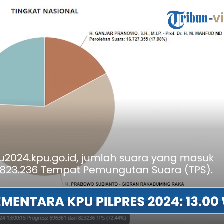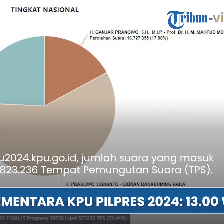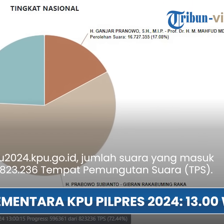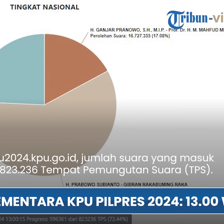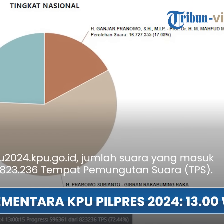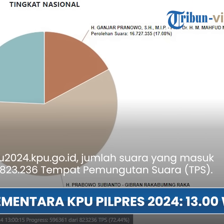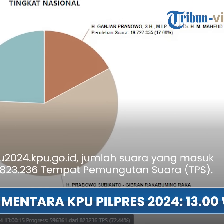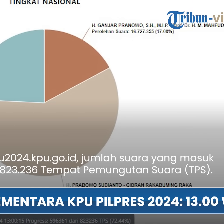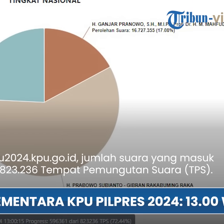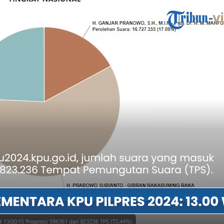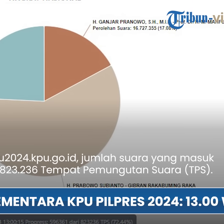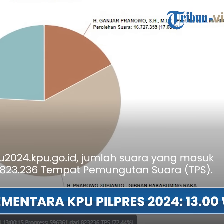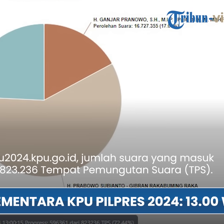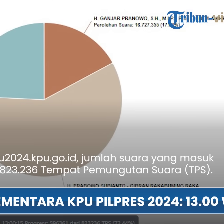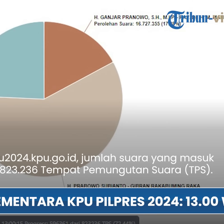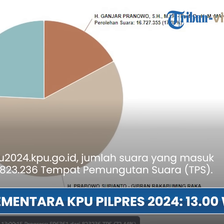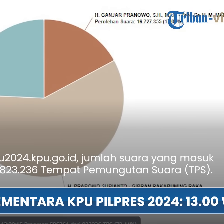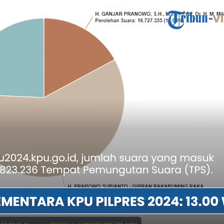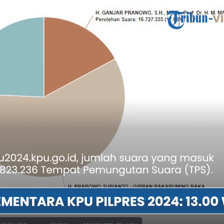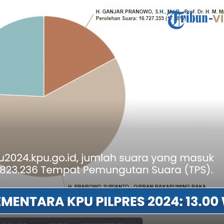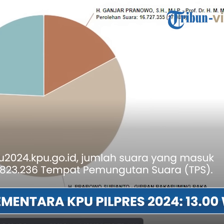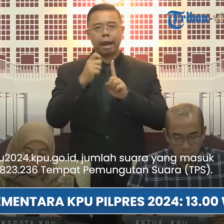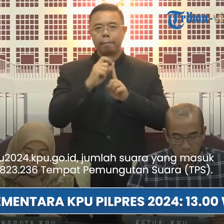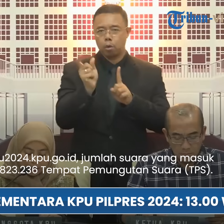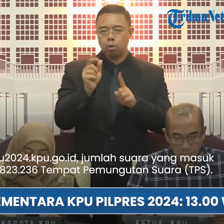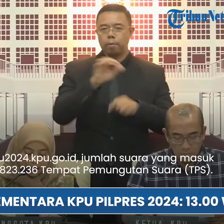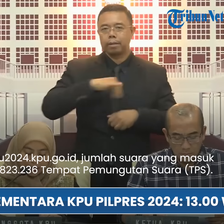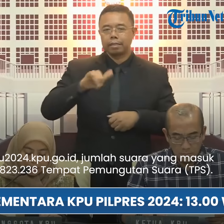596.361 dari total